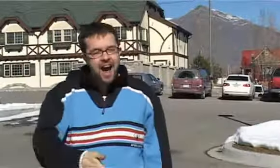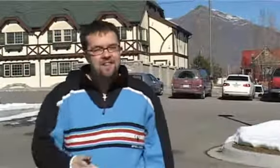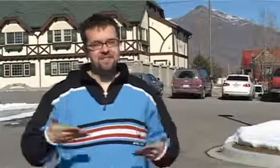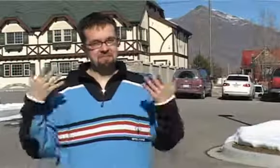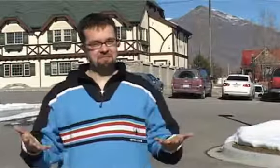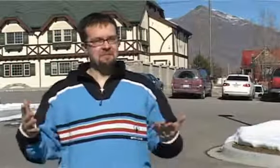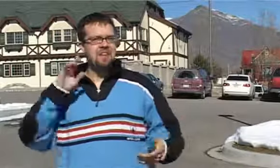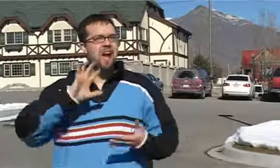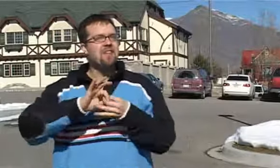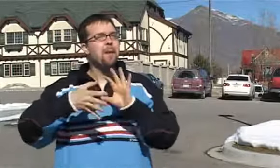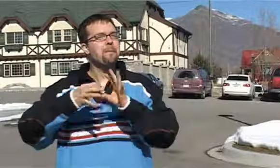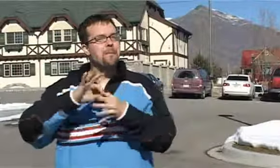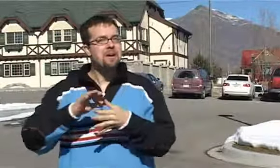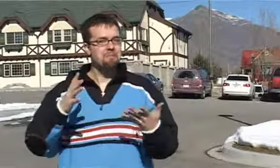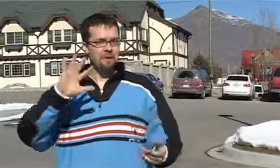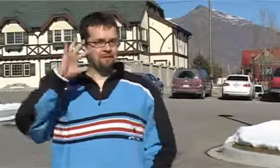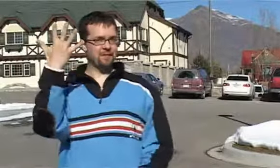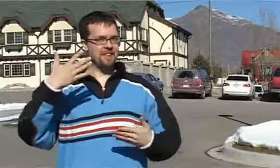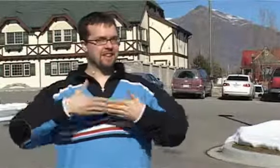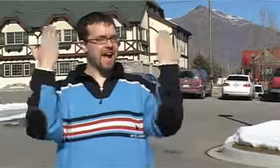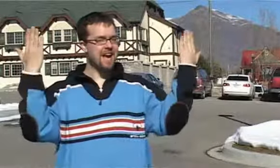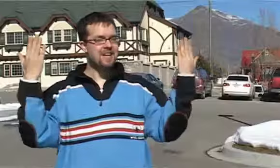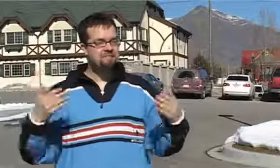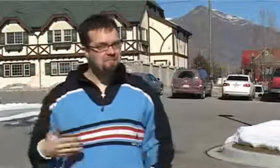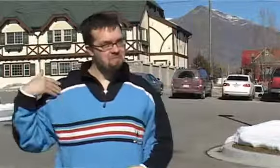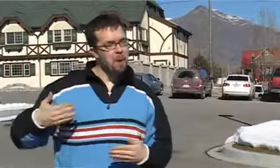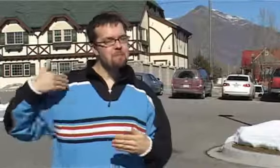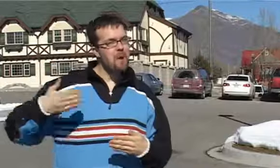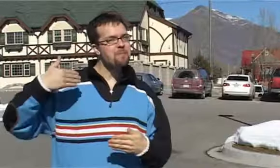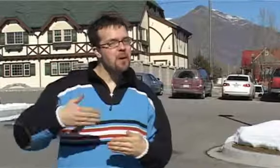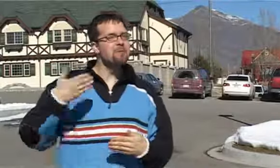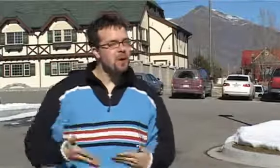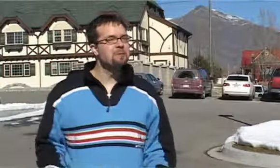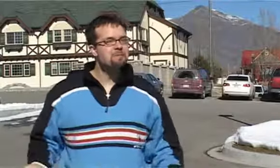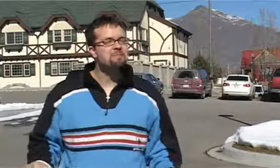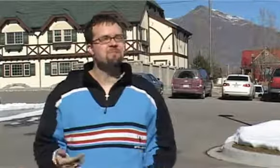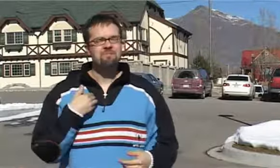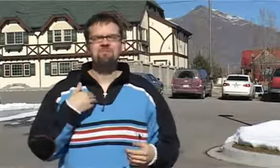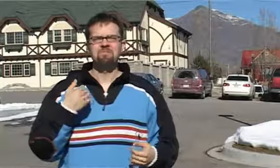Guten Tag, Focus 5 Live, hier bei Deaf Olympics. Wir sind am fünften Tag angelangt.